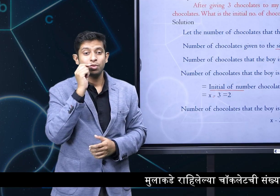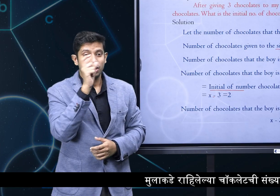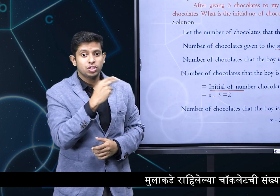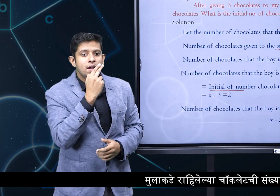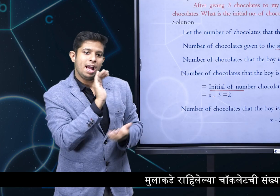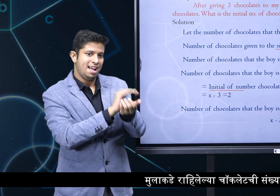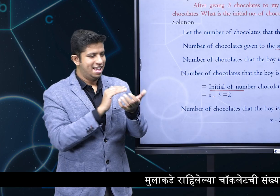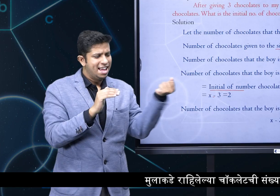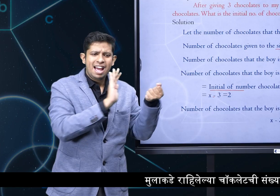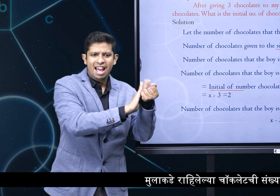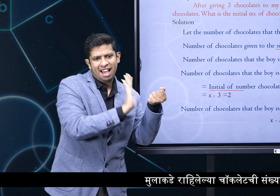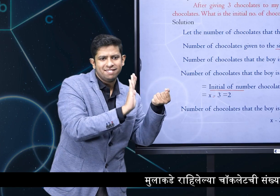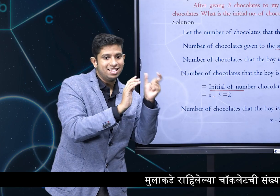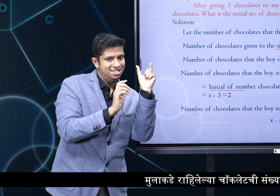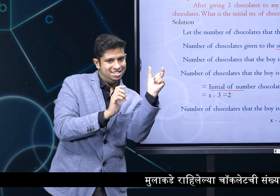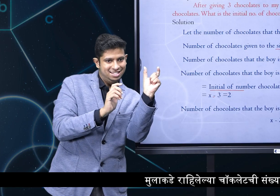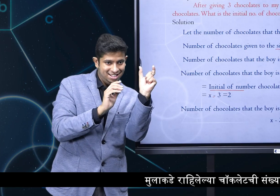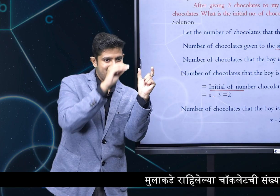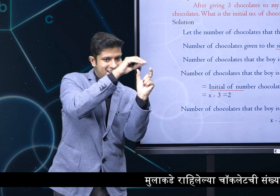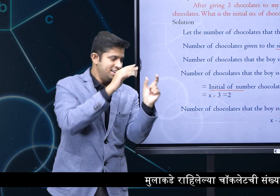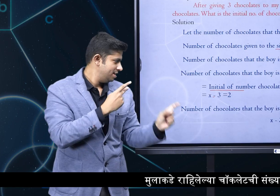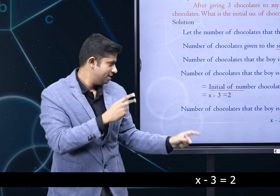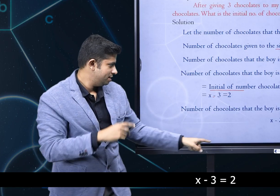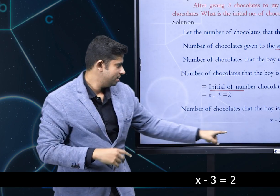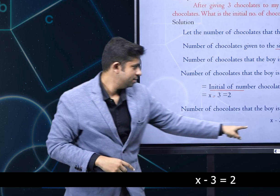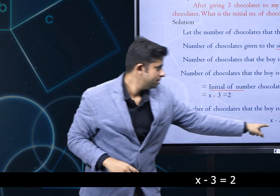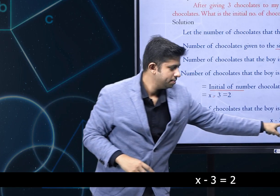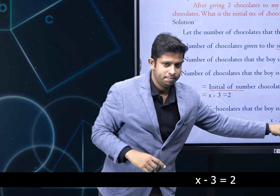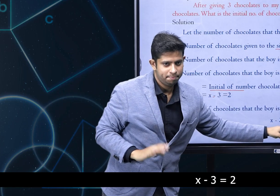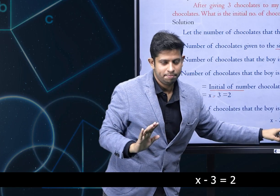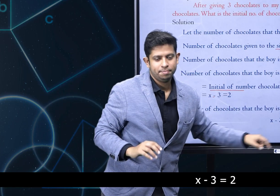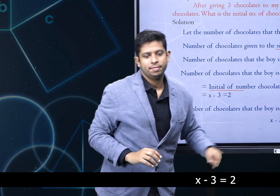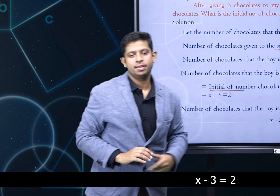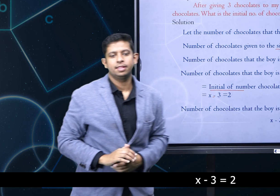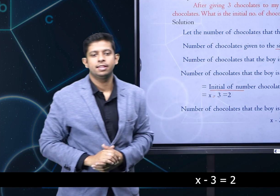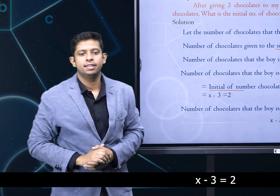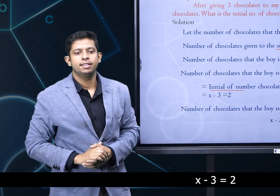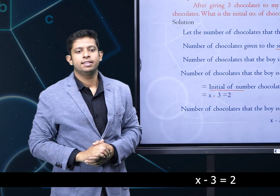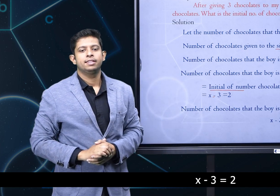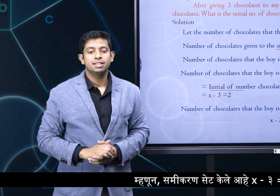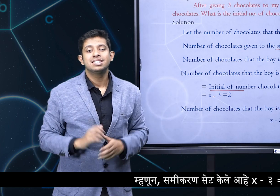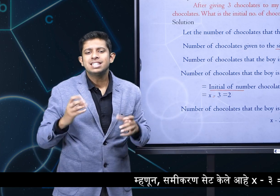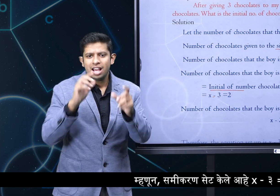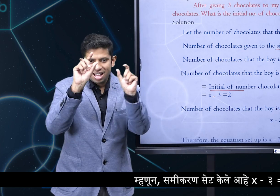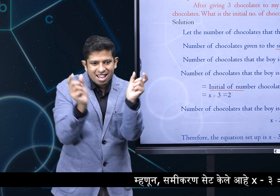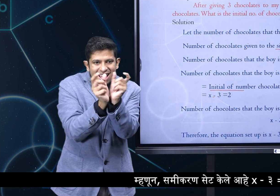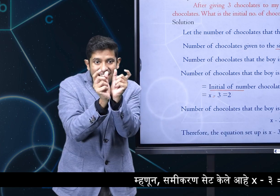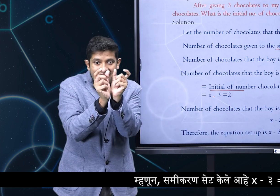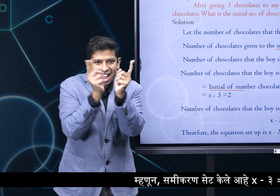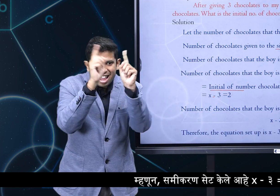मुलाकडे राहिलेल्या चॉकलेटची संख्या x - 3 = 2 म्हणून समीकरण सेट